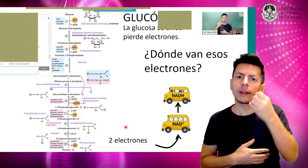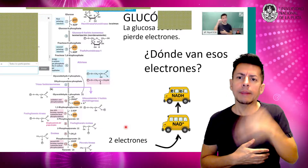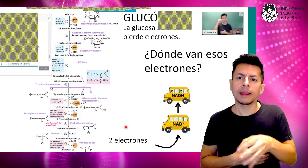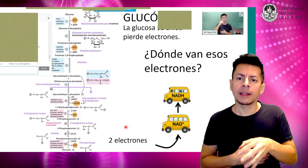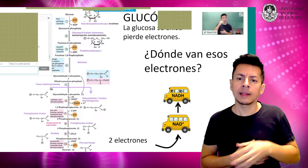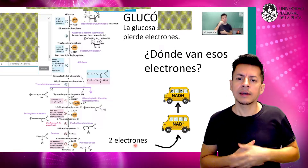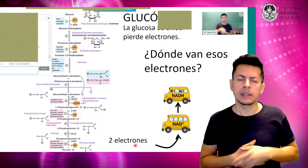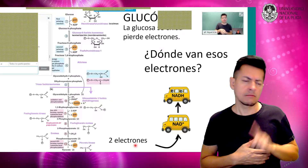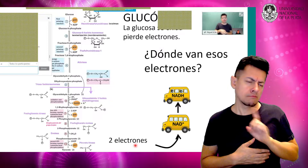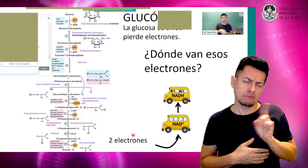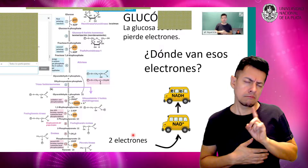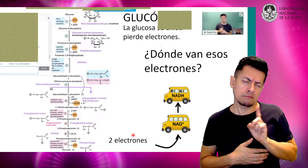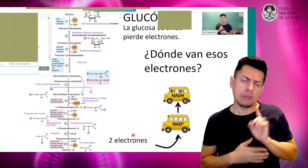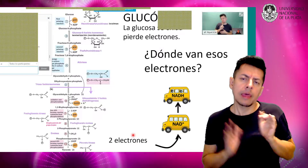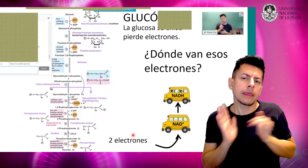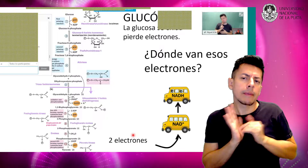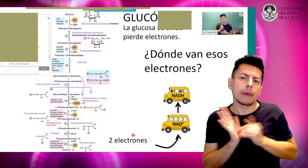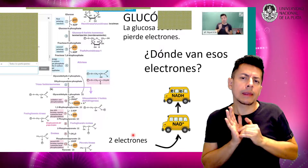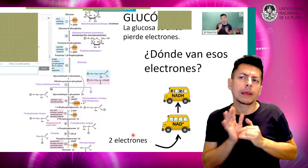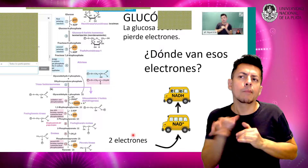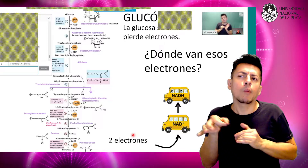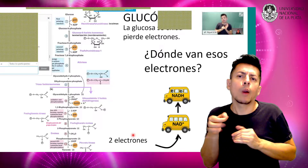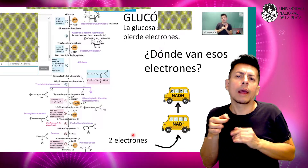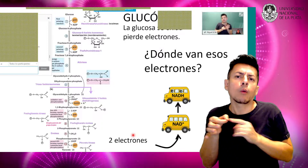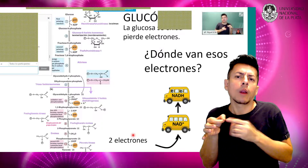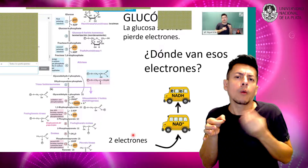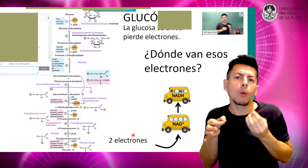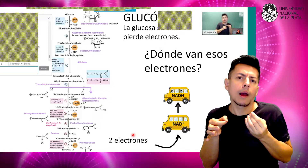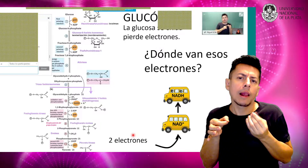No, no siempre. Depende de la molécula y depende en qué paso